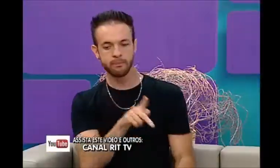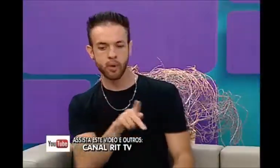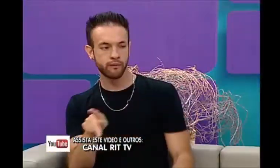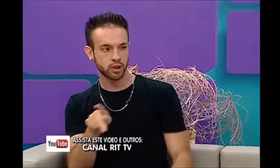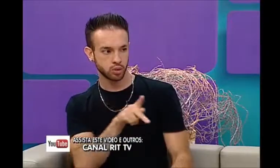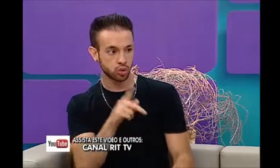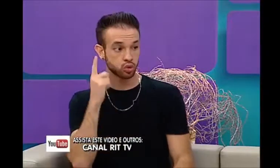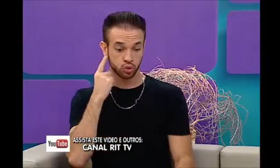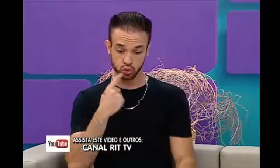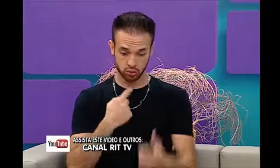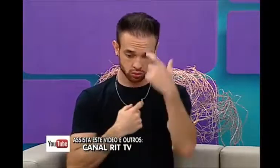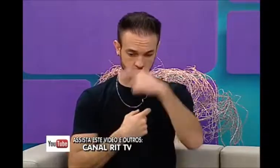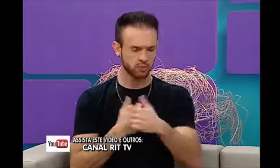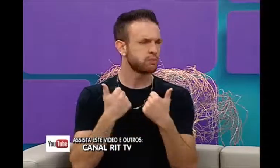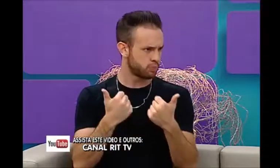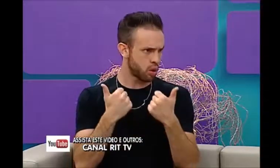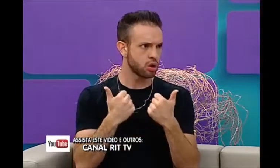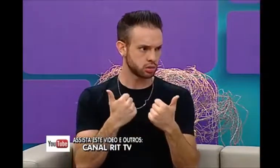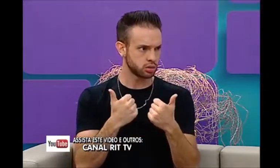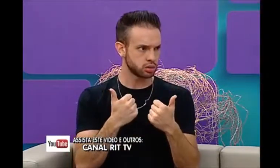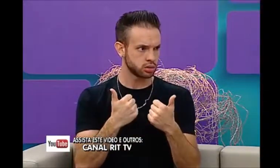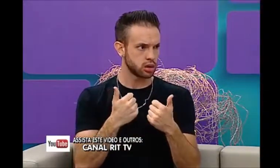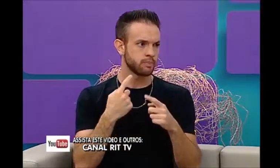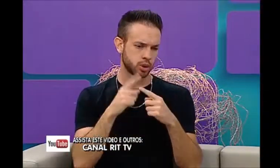Pode ser instrutor ou professor, pode.